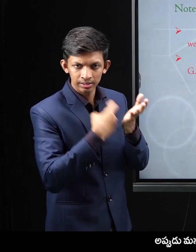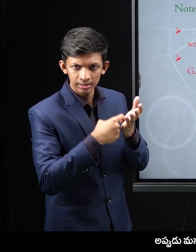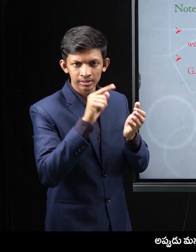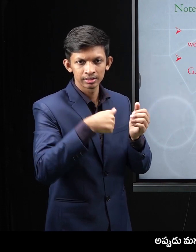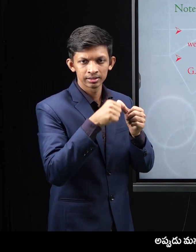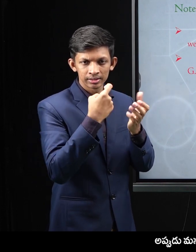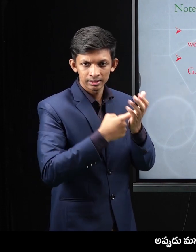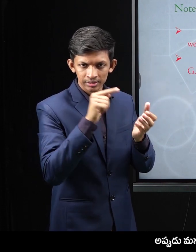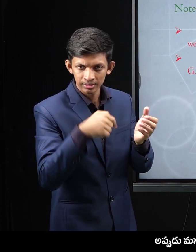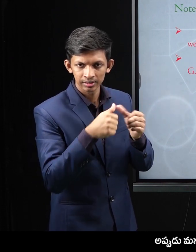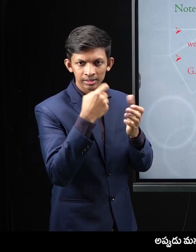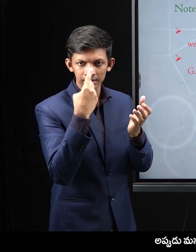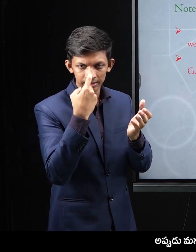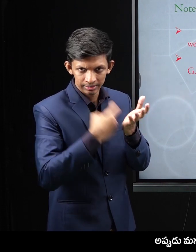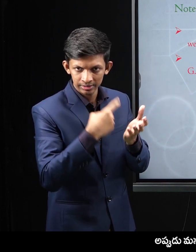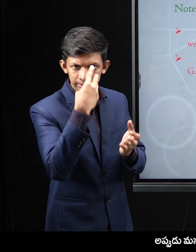ఏఆర్ ఏఆర్ క్యూబ్గా తీసుకోవచ్చు.